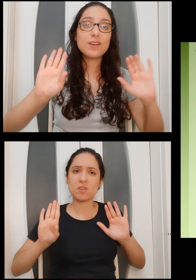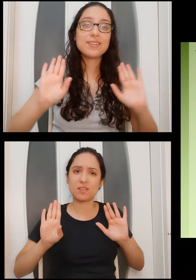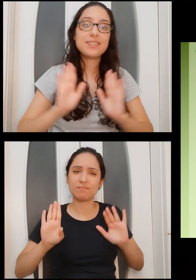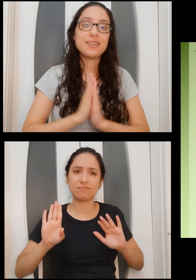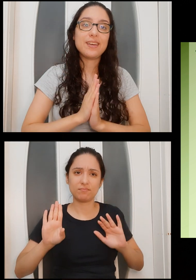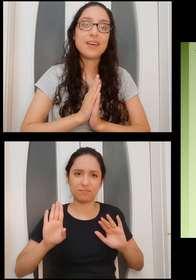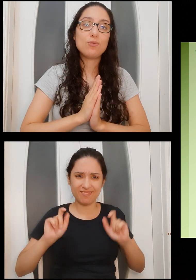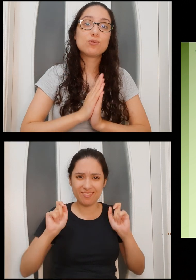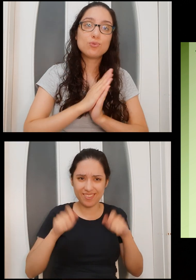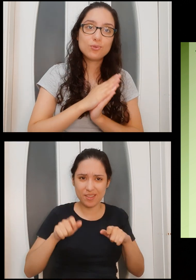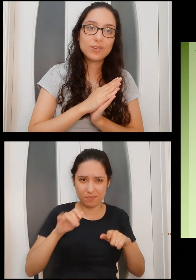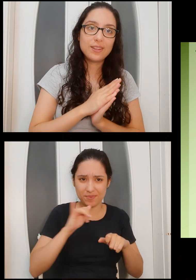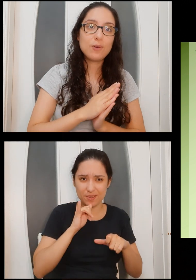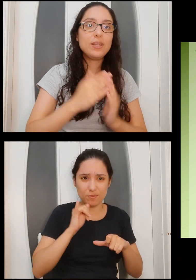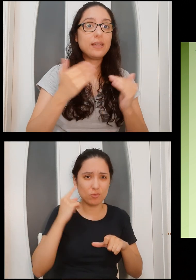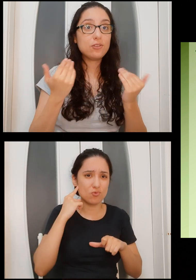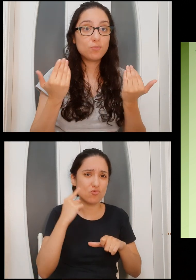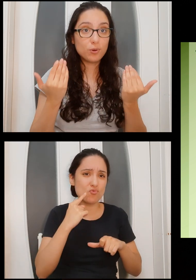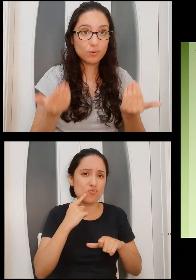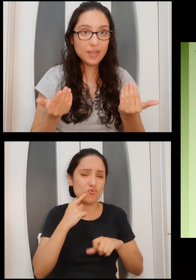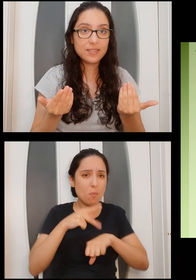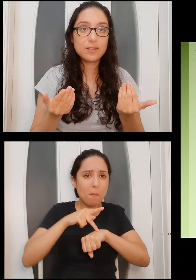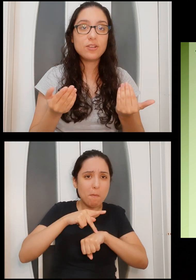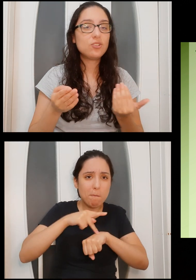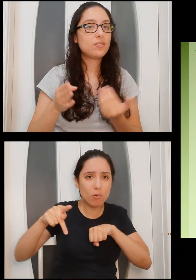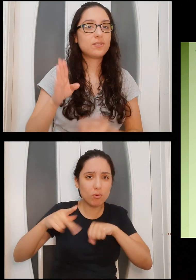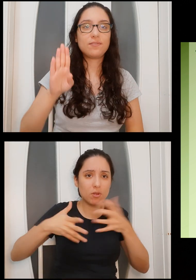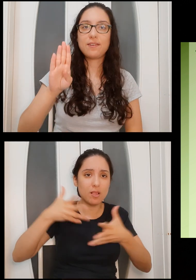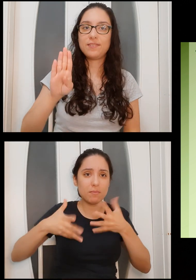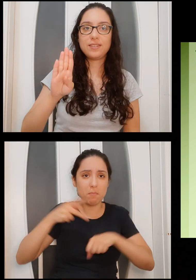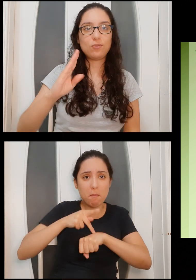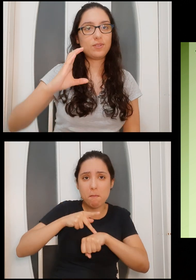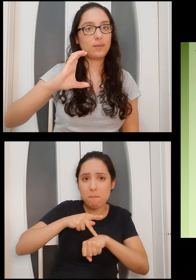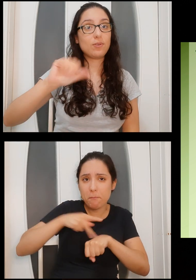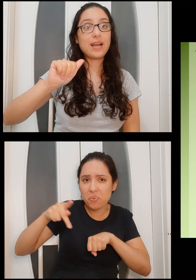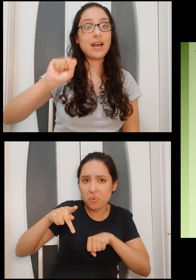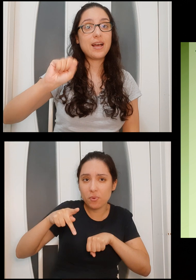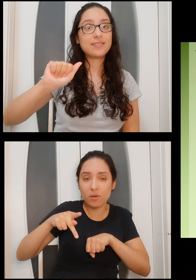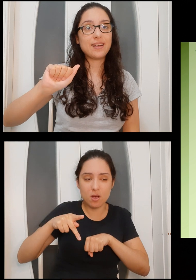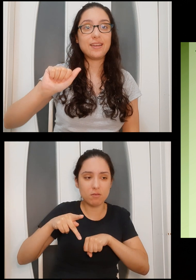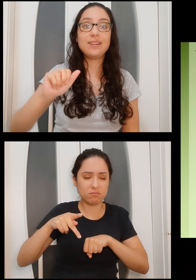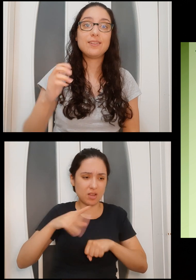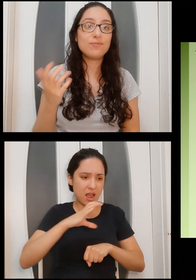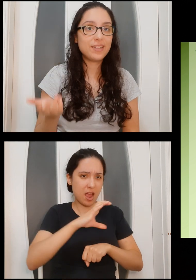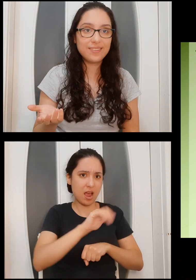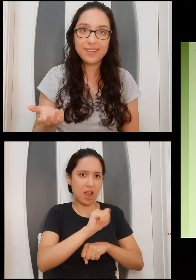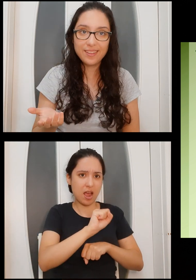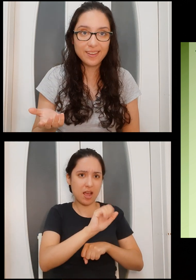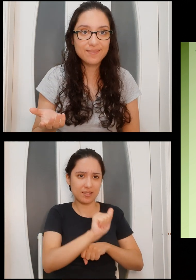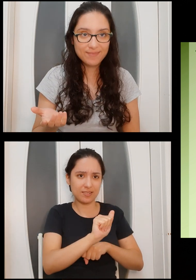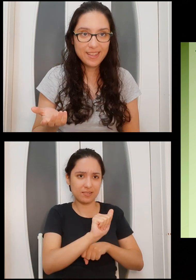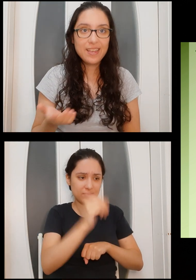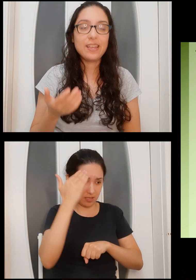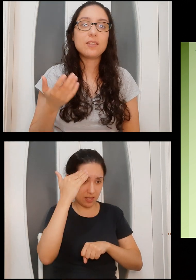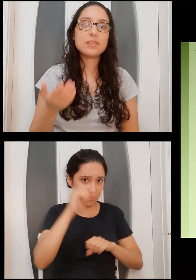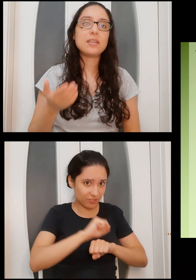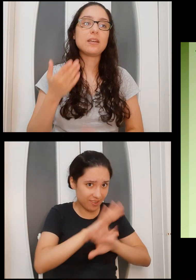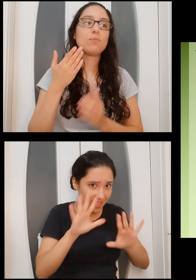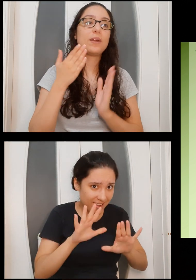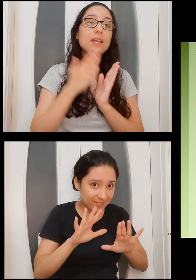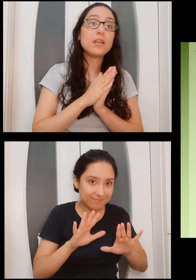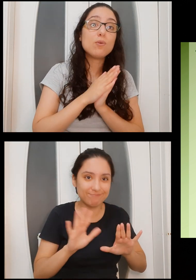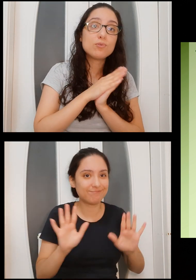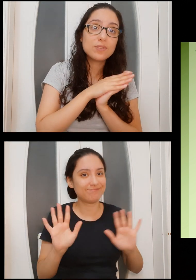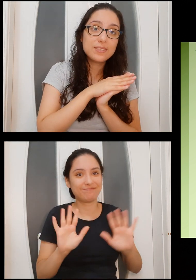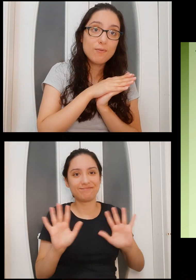aqui. Só que assim, o surdo que não entende português, não adianta você ficar fazendo, por exemplo, casa, ele não vai entender. Então